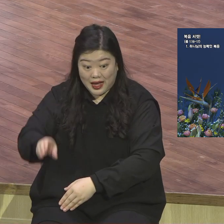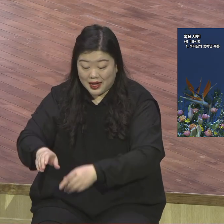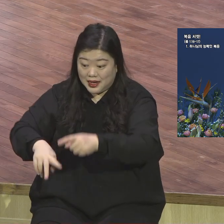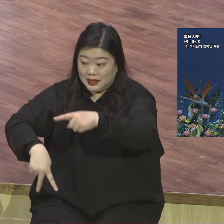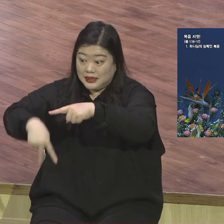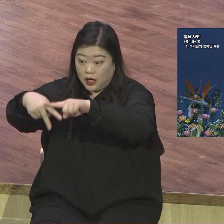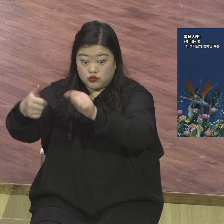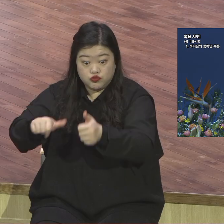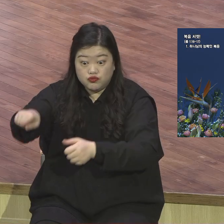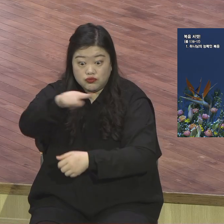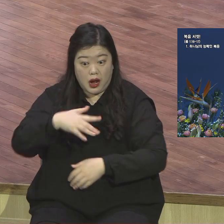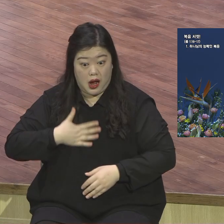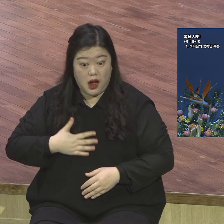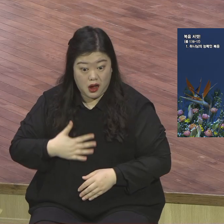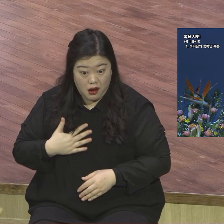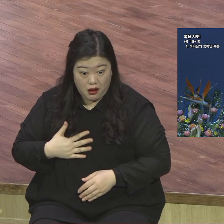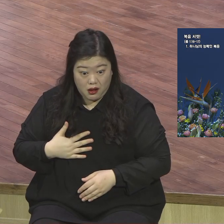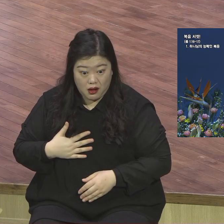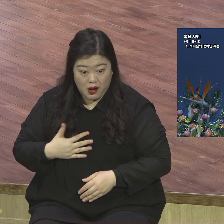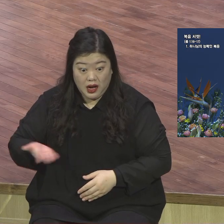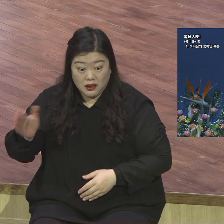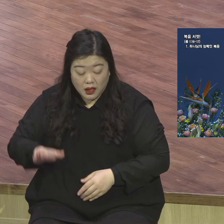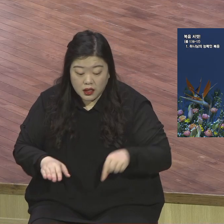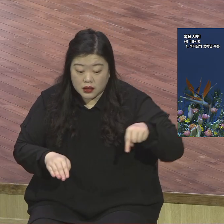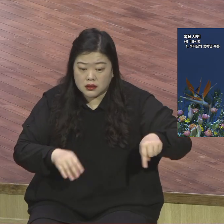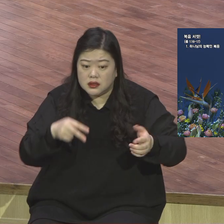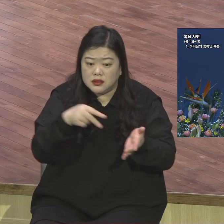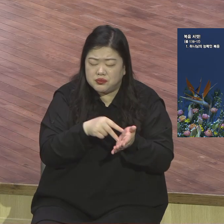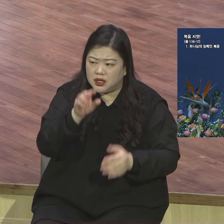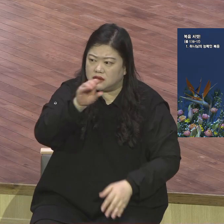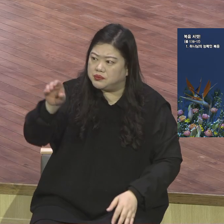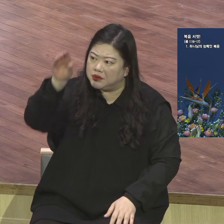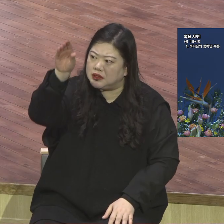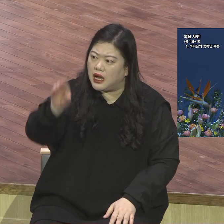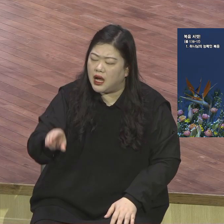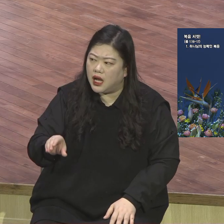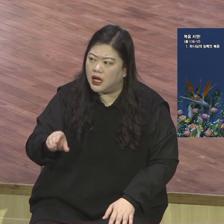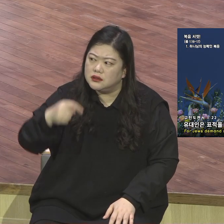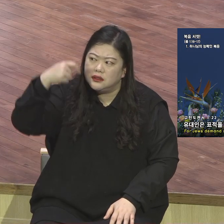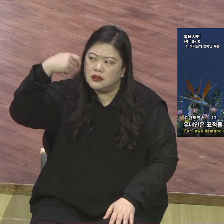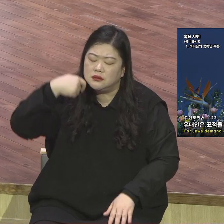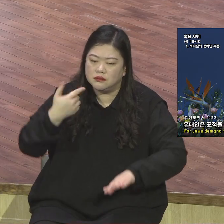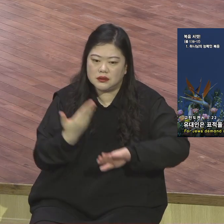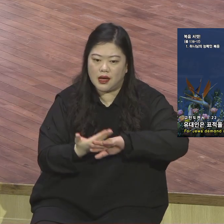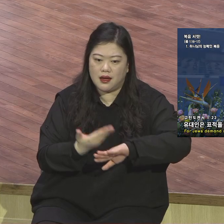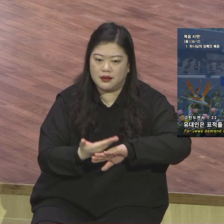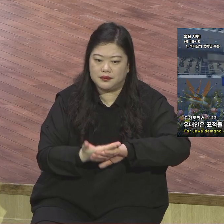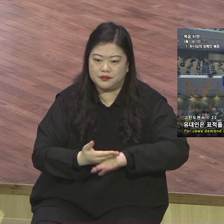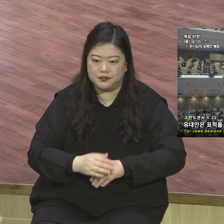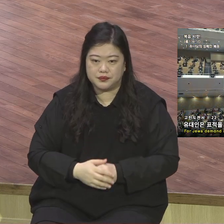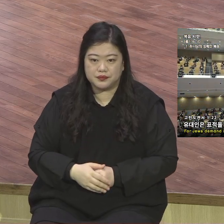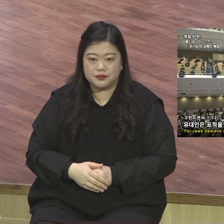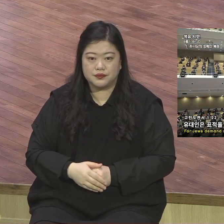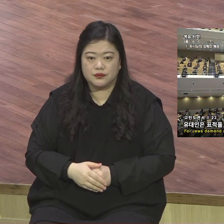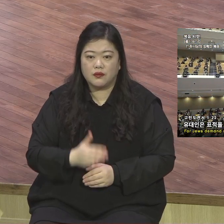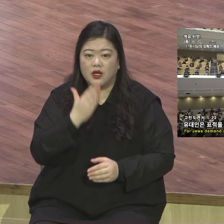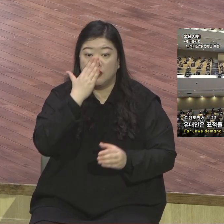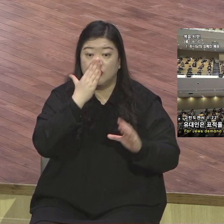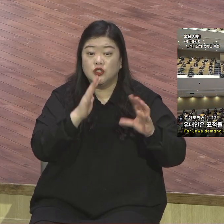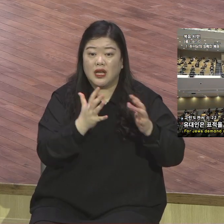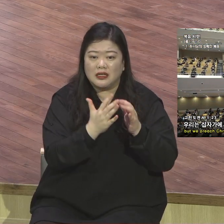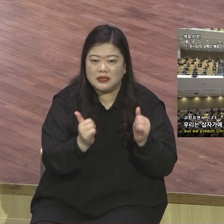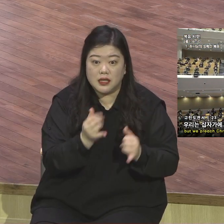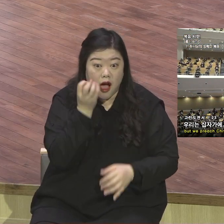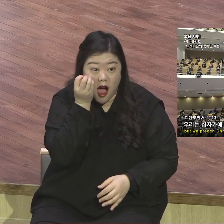대해서 어떻게 생각하고 있는지를 일목요연하게 정리해 놨습니다. 유대인은 표적을 구하고